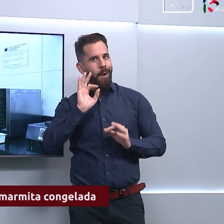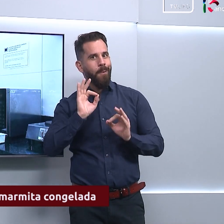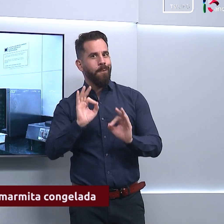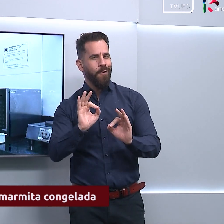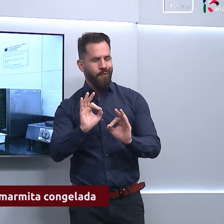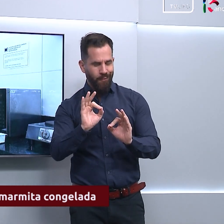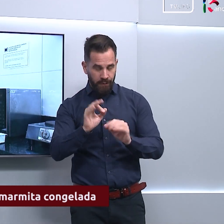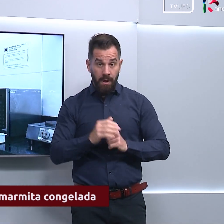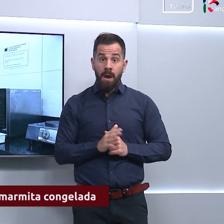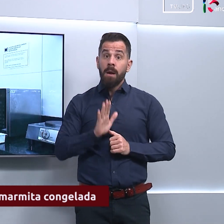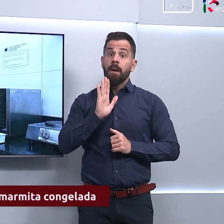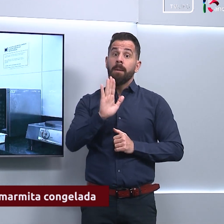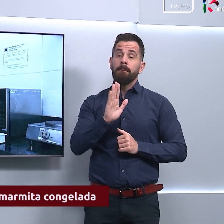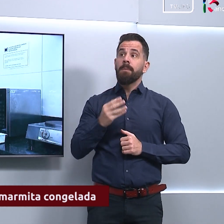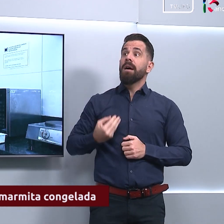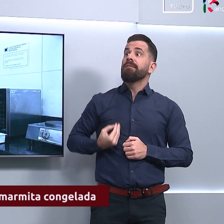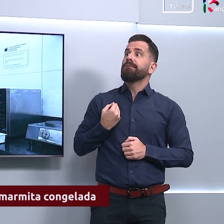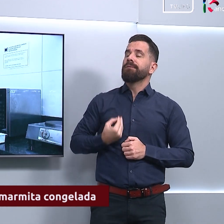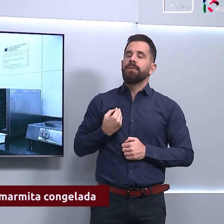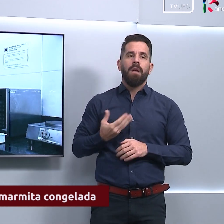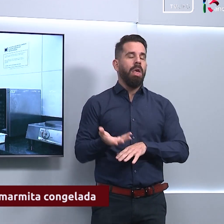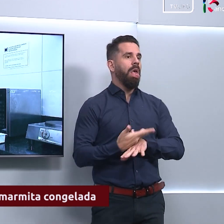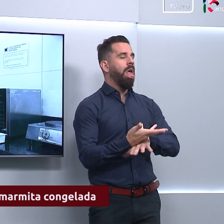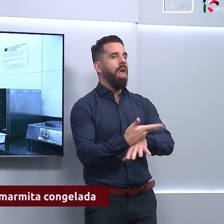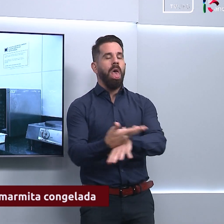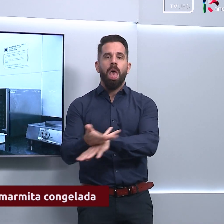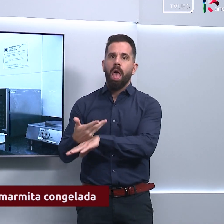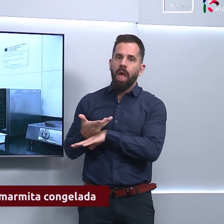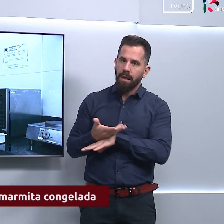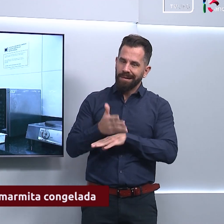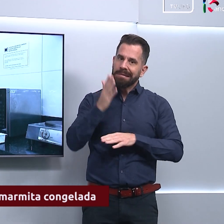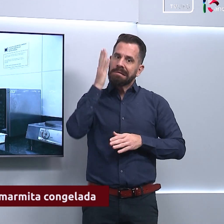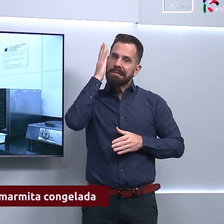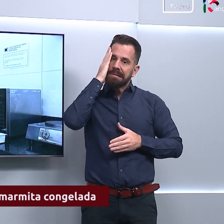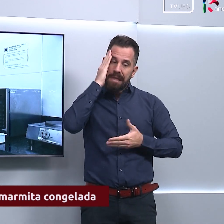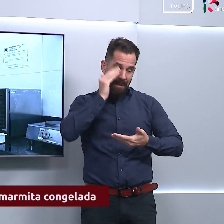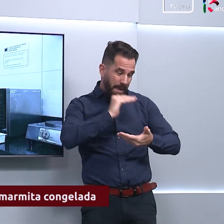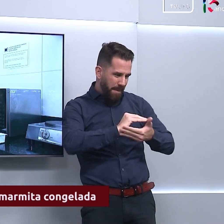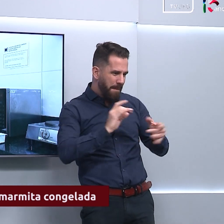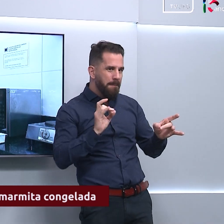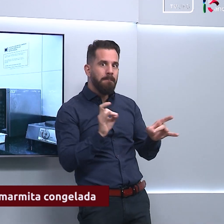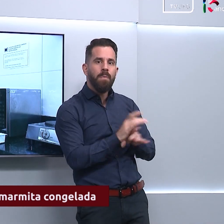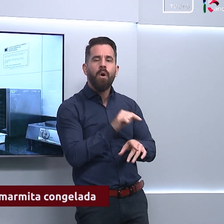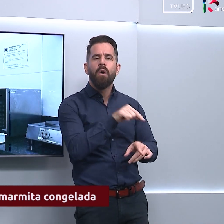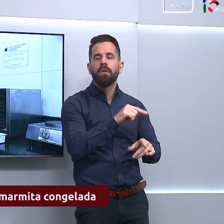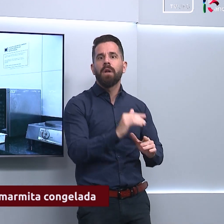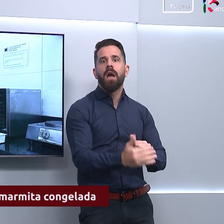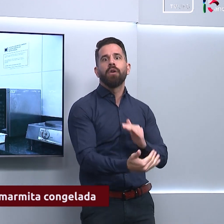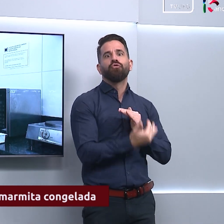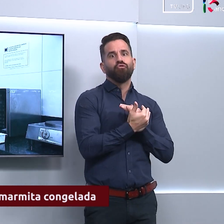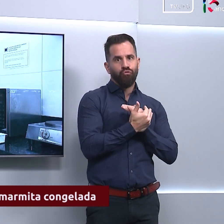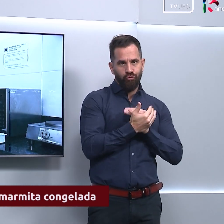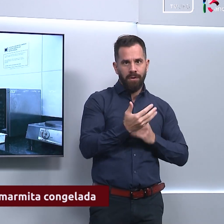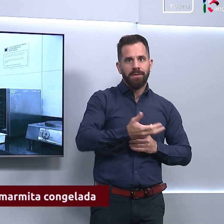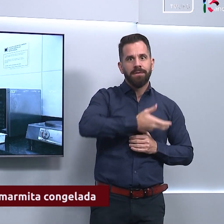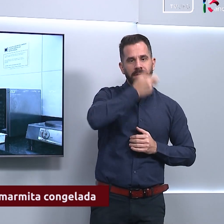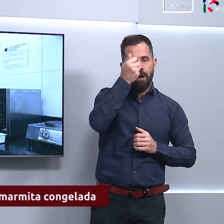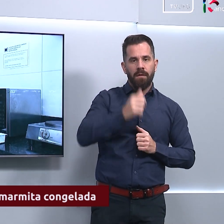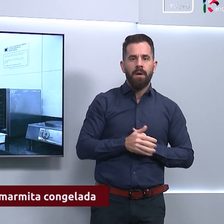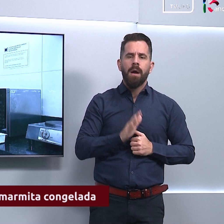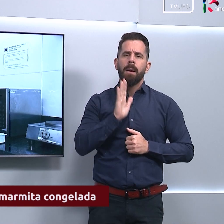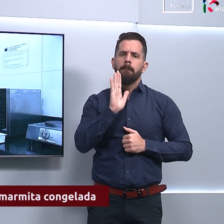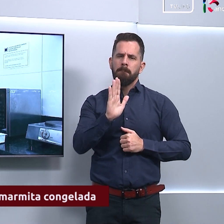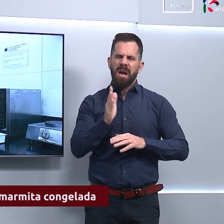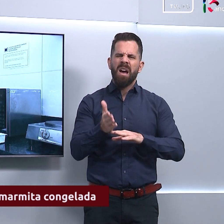correria ali do dia a dia, uma marmita pronta salva a gente. Antes de te falar mais sobre isso, dar algumas